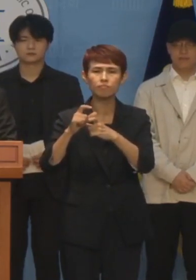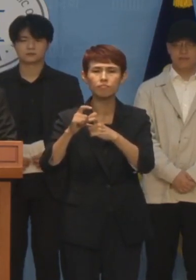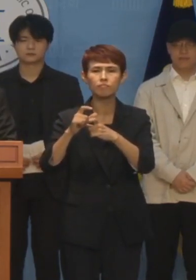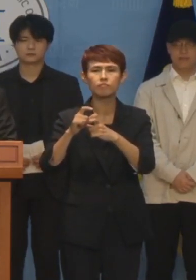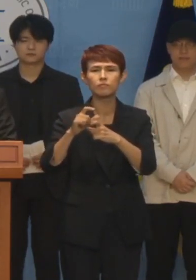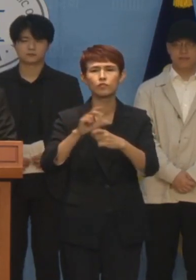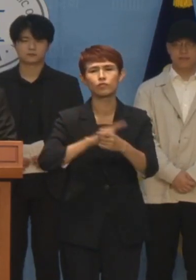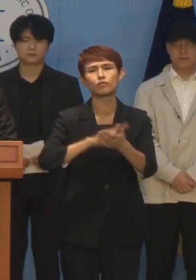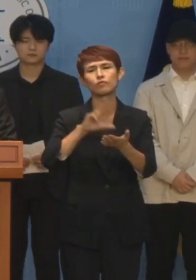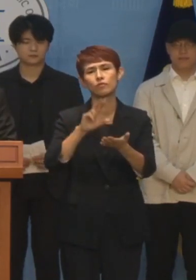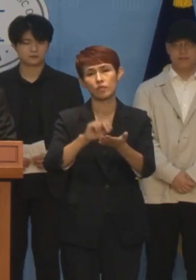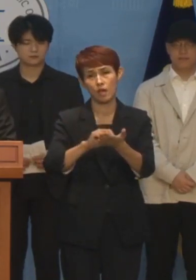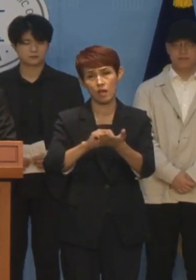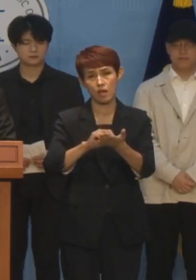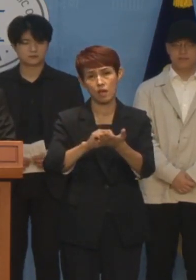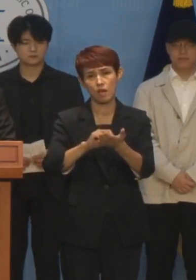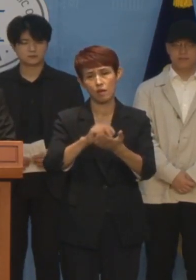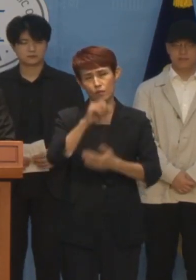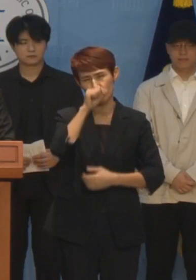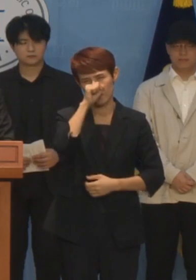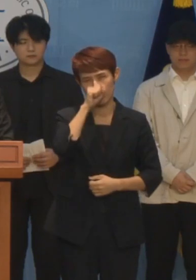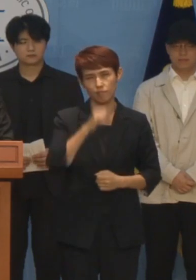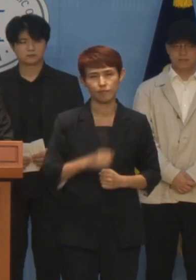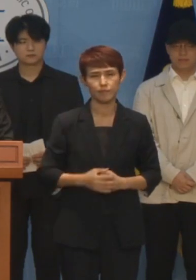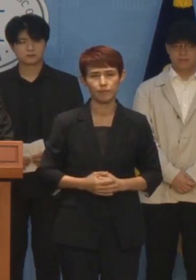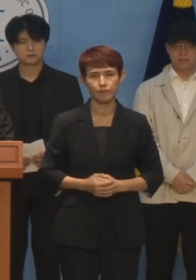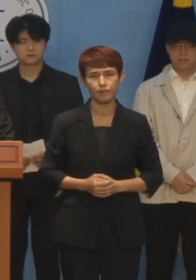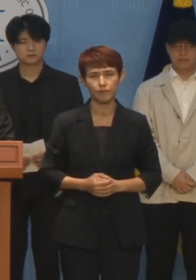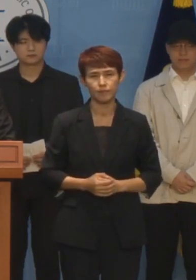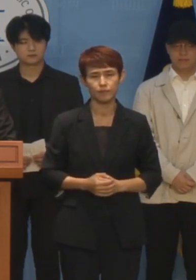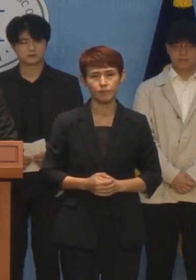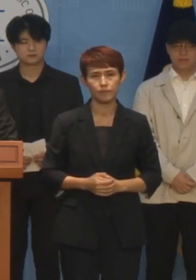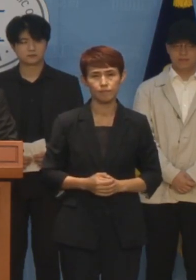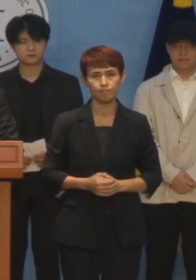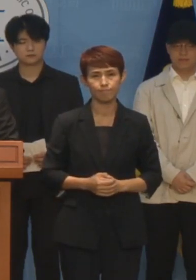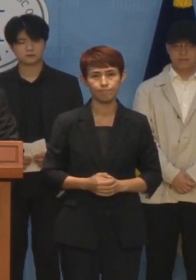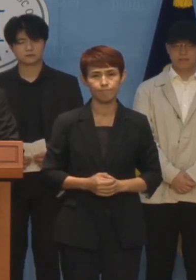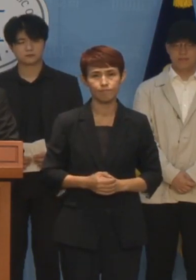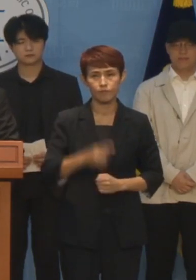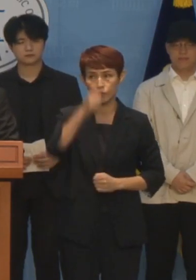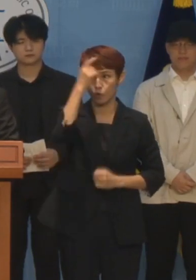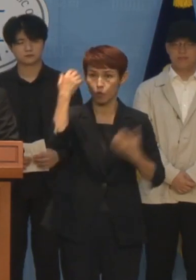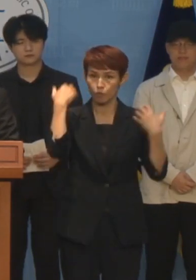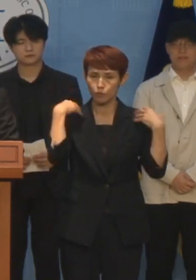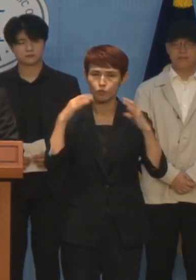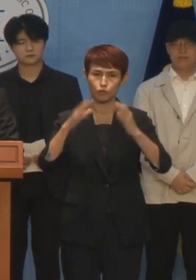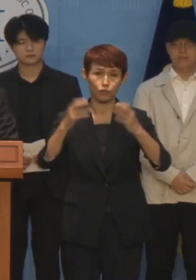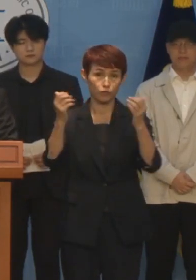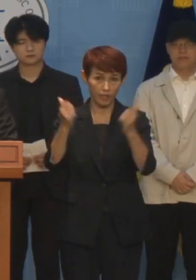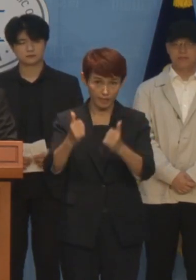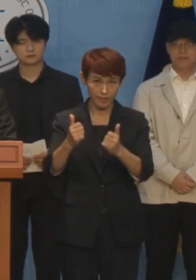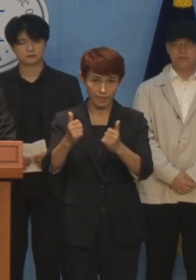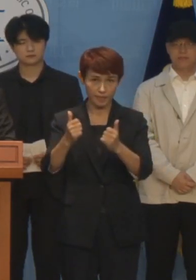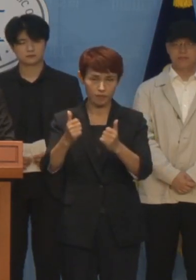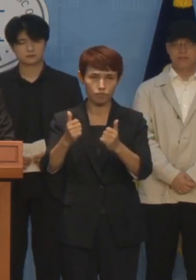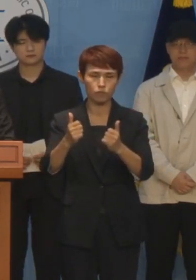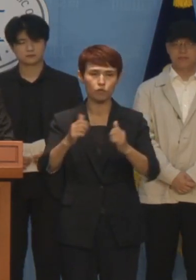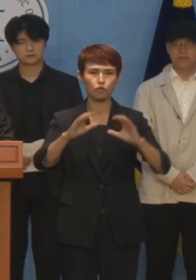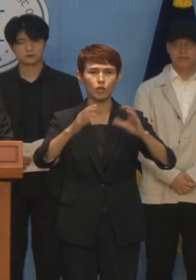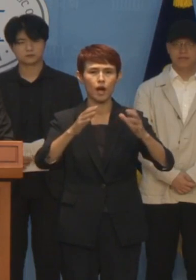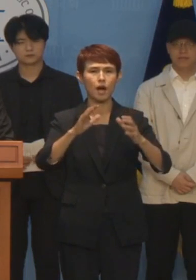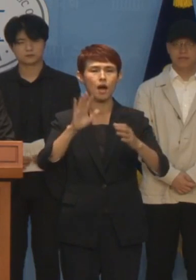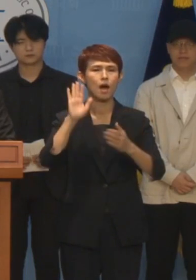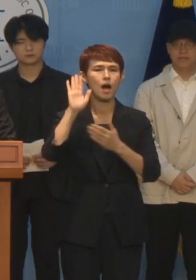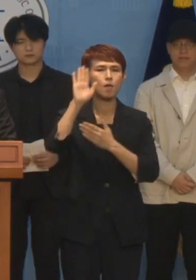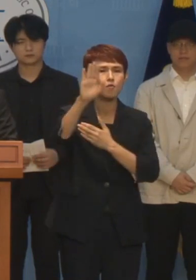발돋움할 수 있게 되면 좋겠습니다. 이를 위해 정부와 국회는 오로지 국가의 100년